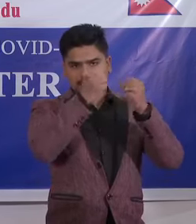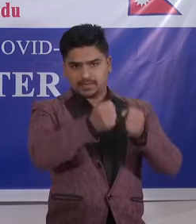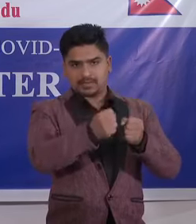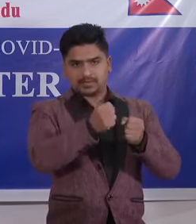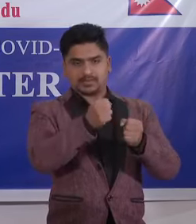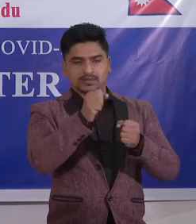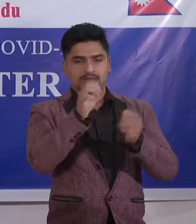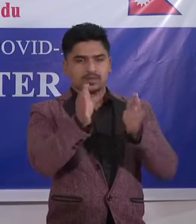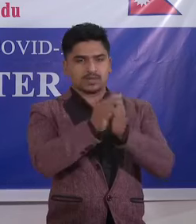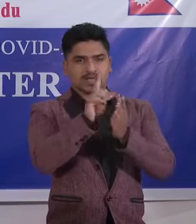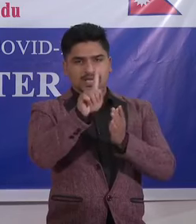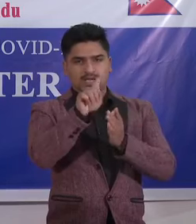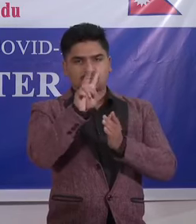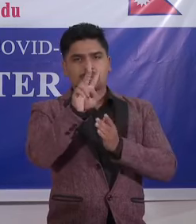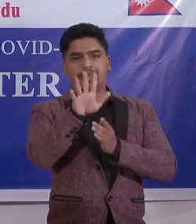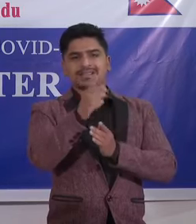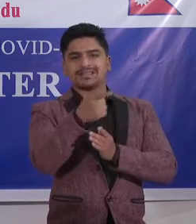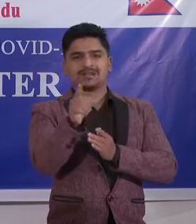125 साना हुन।